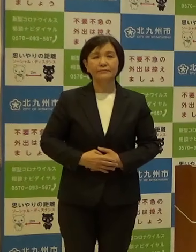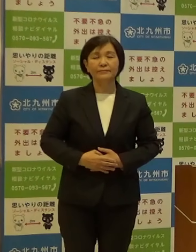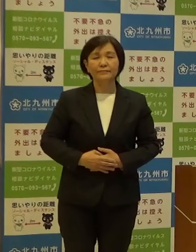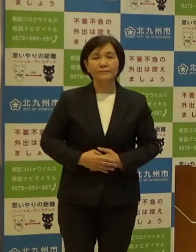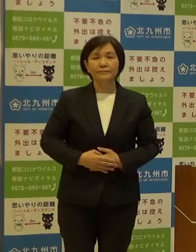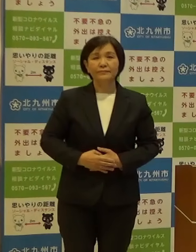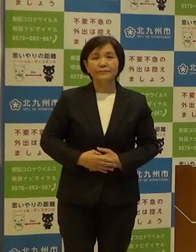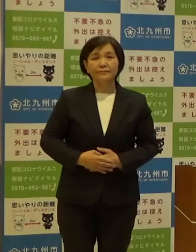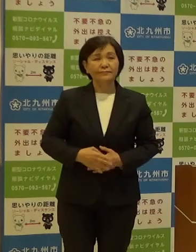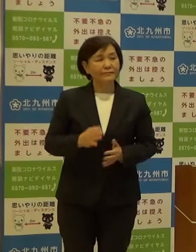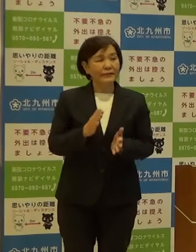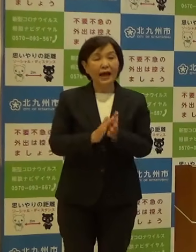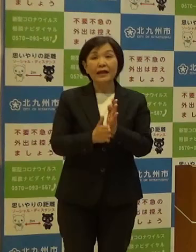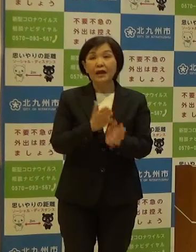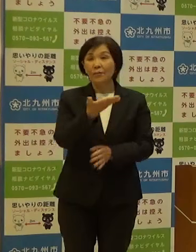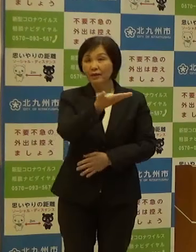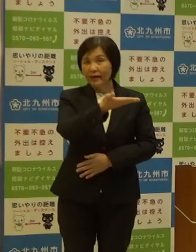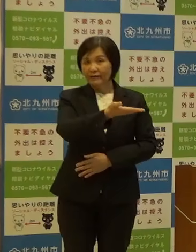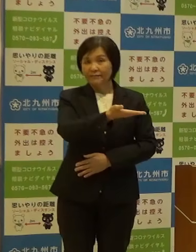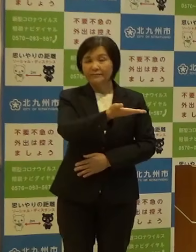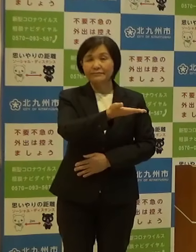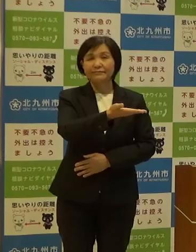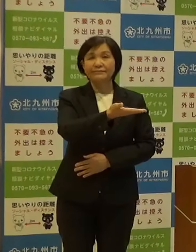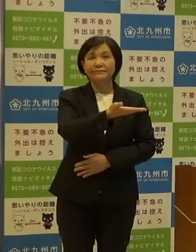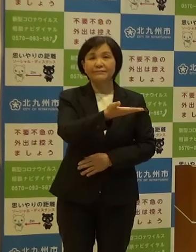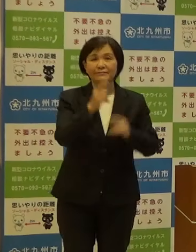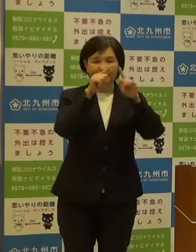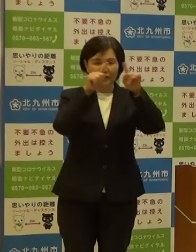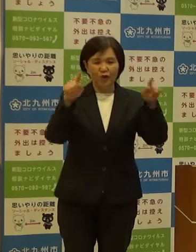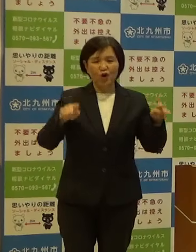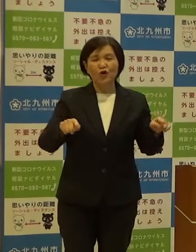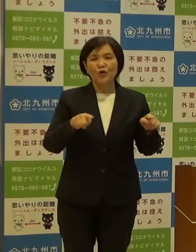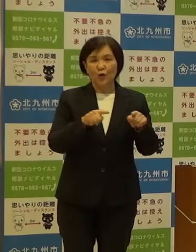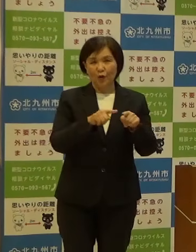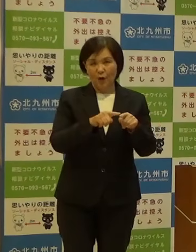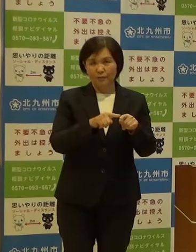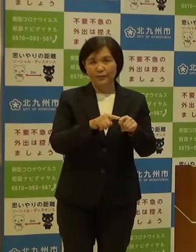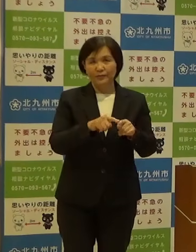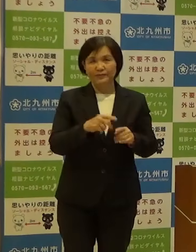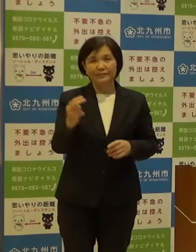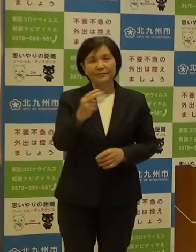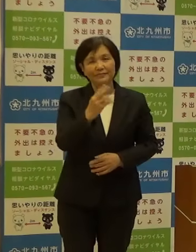改めて、このフリップを用意させていただいております。